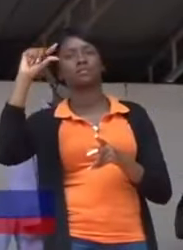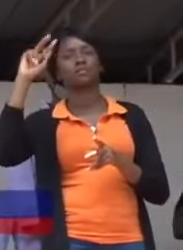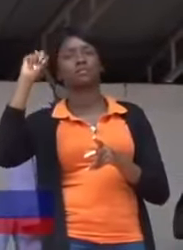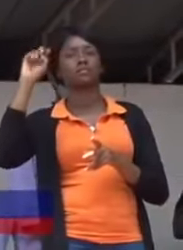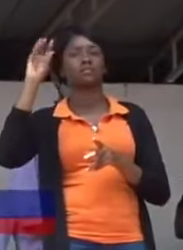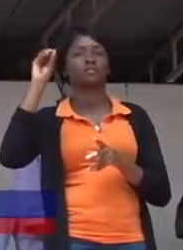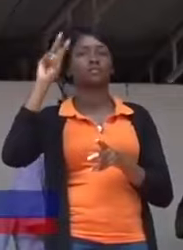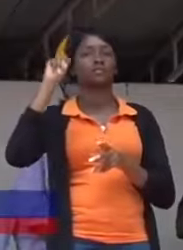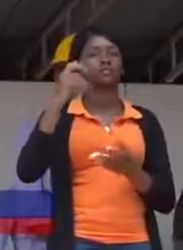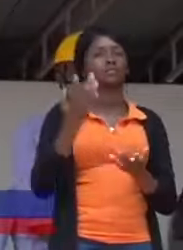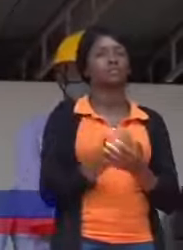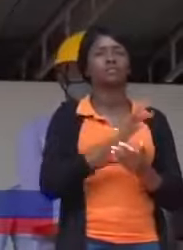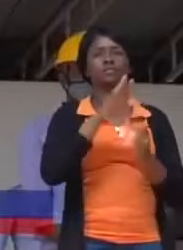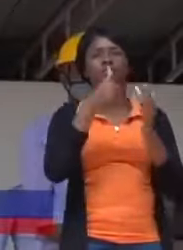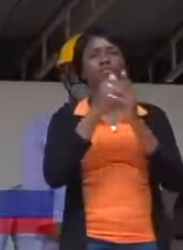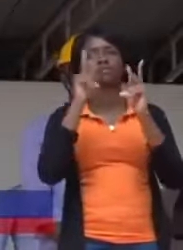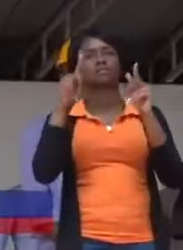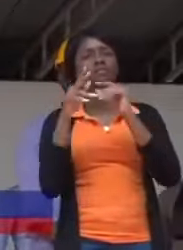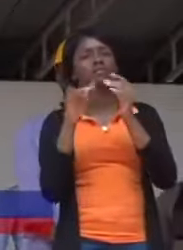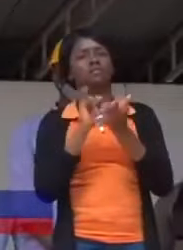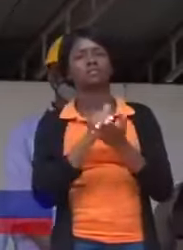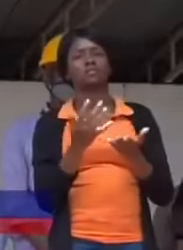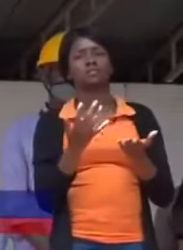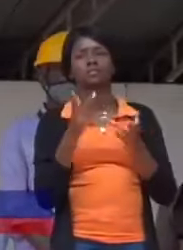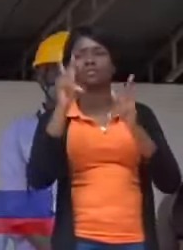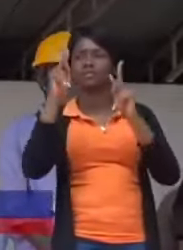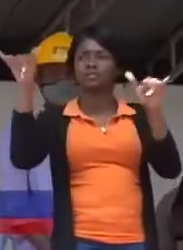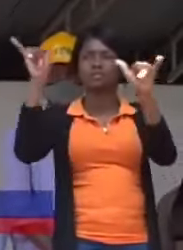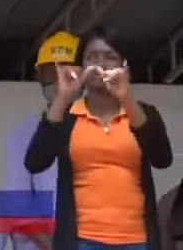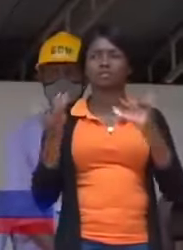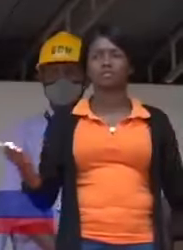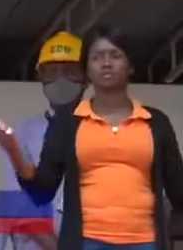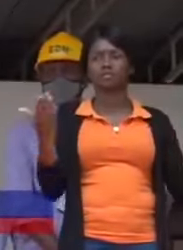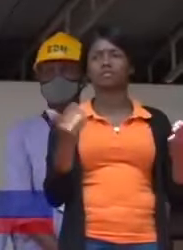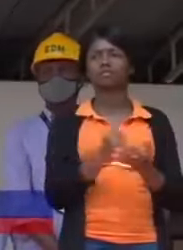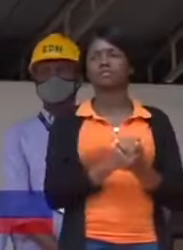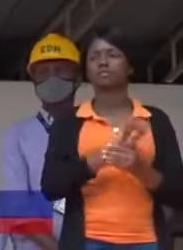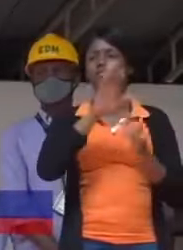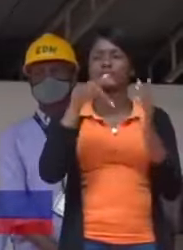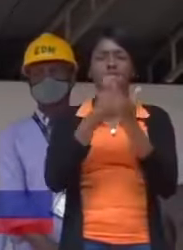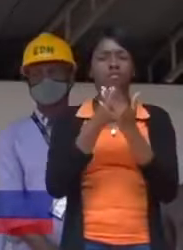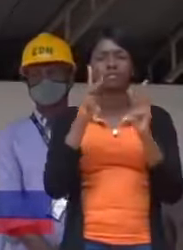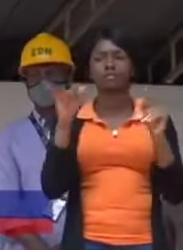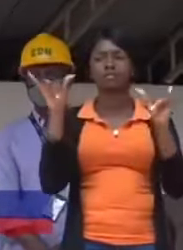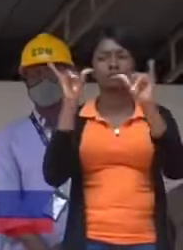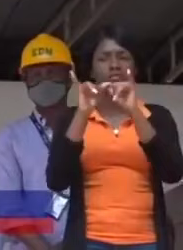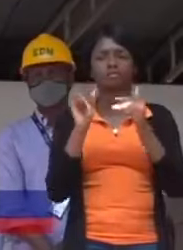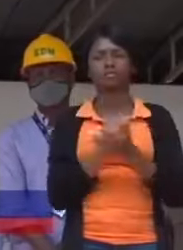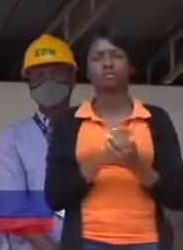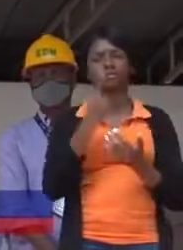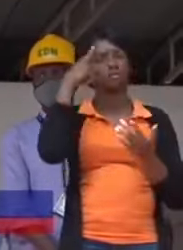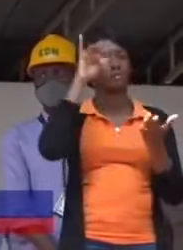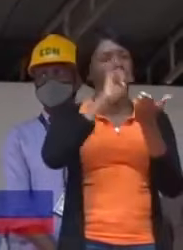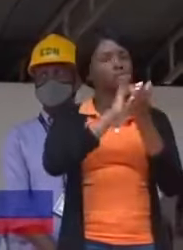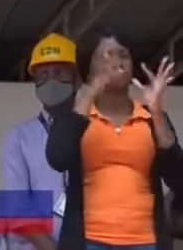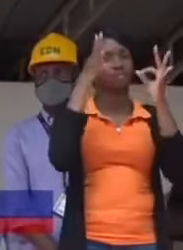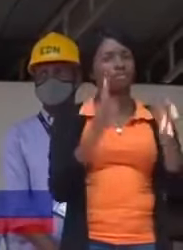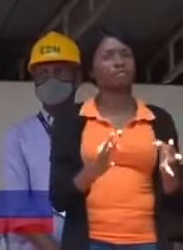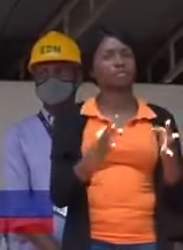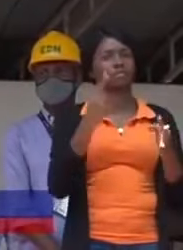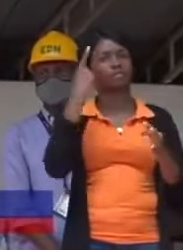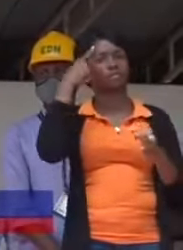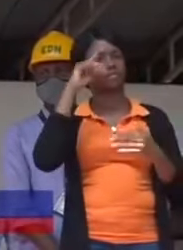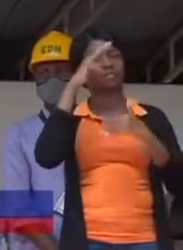Rankit, moun c'est Kakavaral, moun Mobekoji, c'est pas moun yo même avec nous. C'est pas moun yo même tout le monde. C'est pour ça que nous prenons décision.